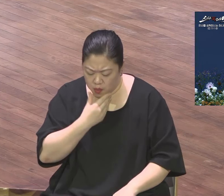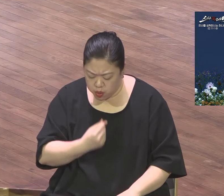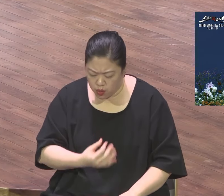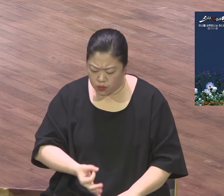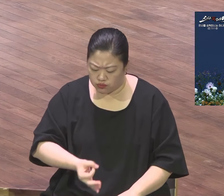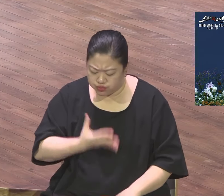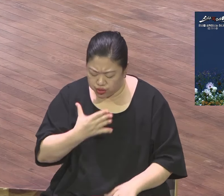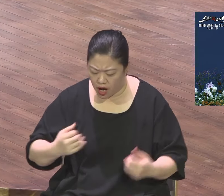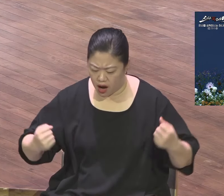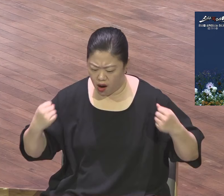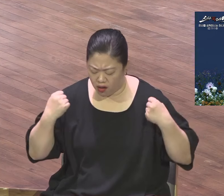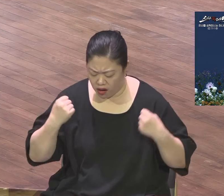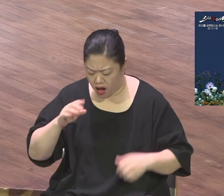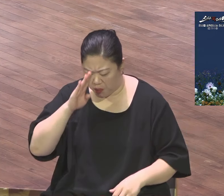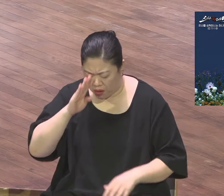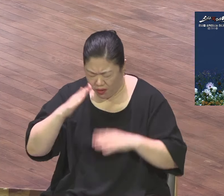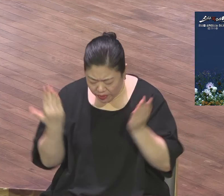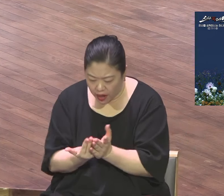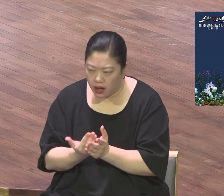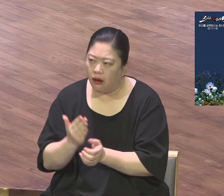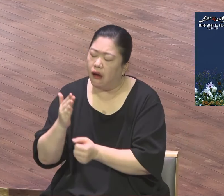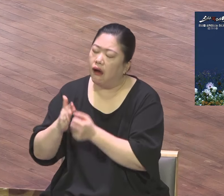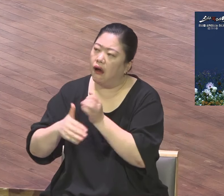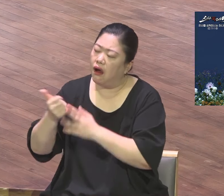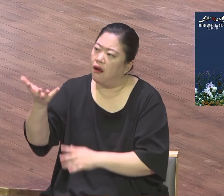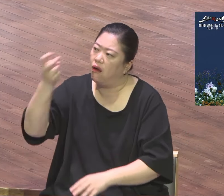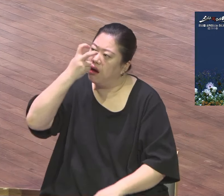하나님의 자녀의 삶이 시작된다.